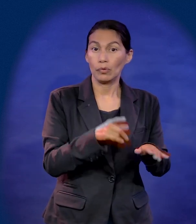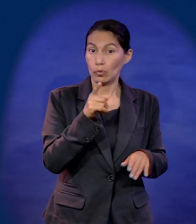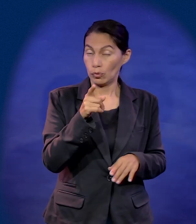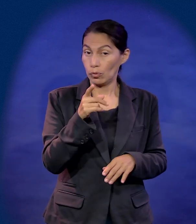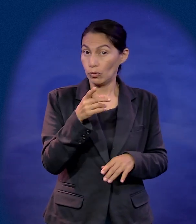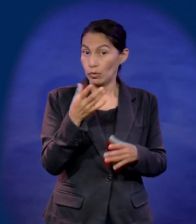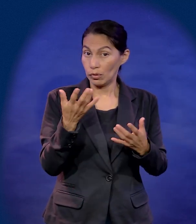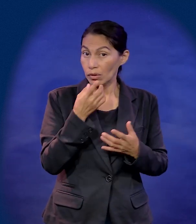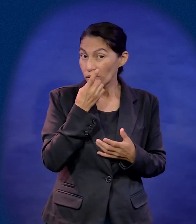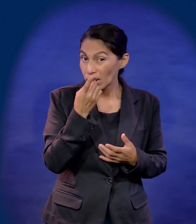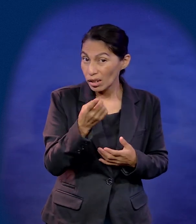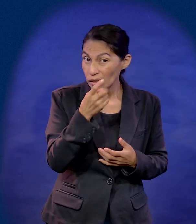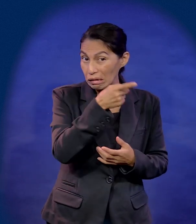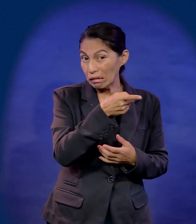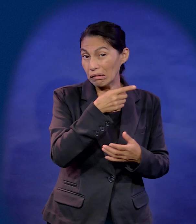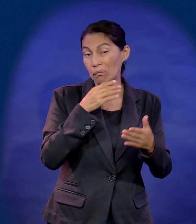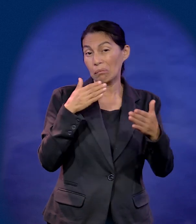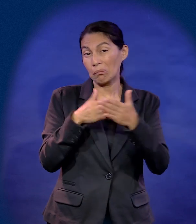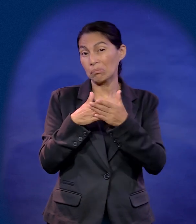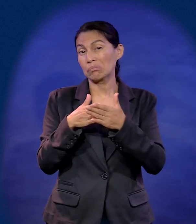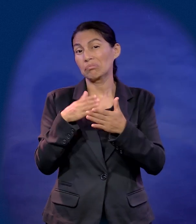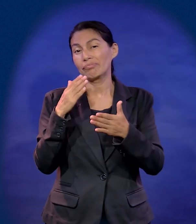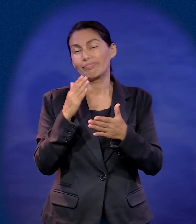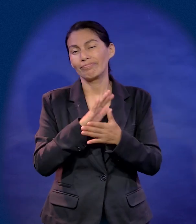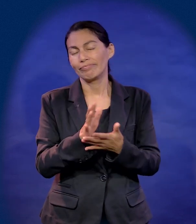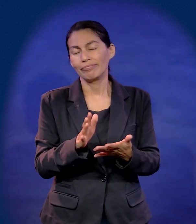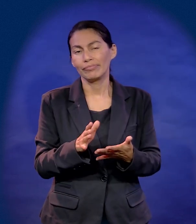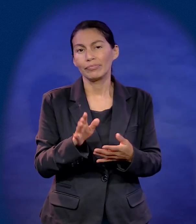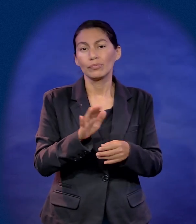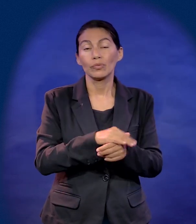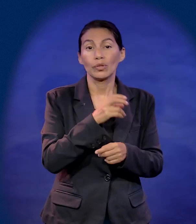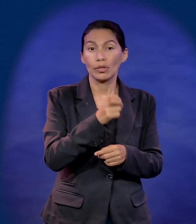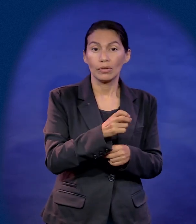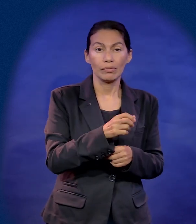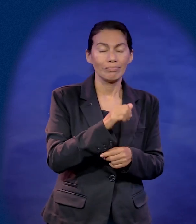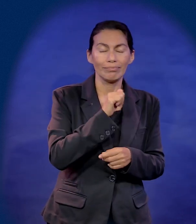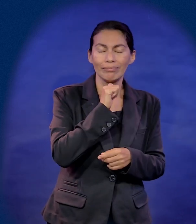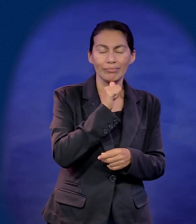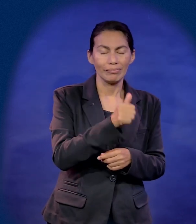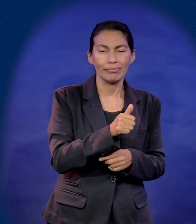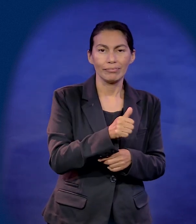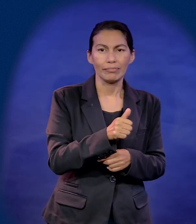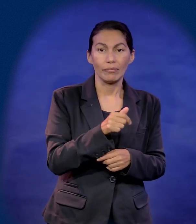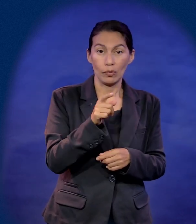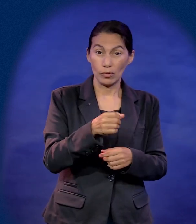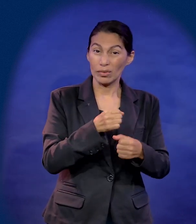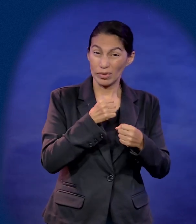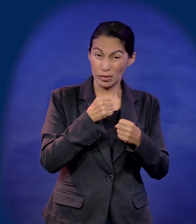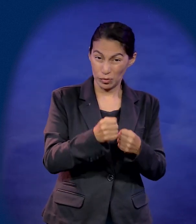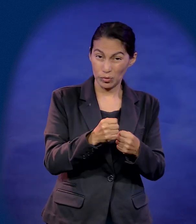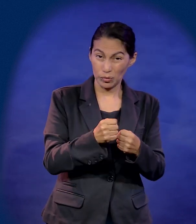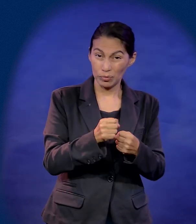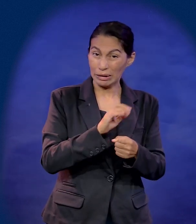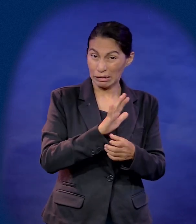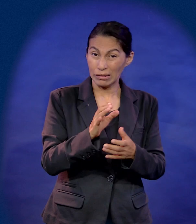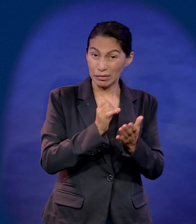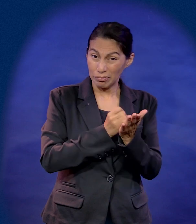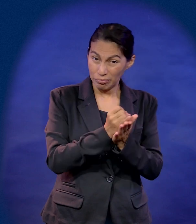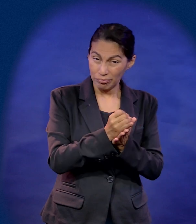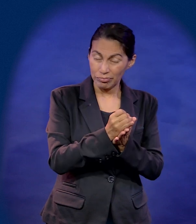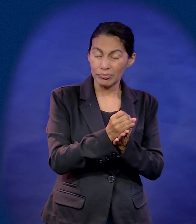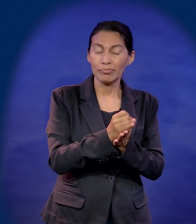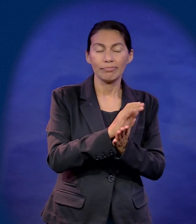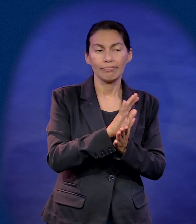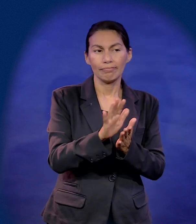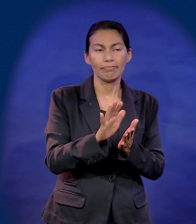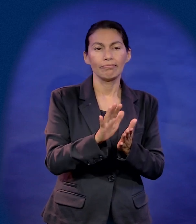a tomar en toda mi vida. O sea, lo que tú digas, él lo va a bloquear. Entonces, ahí ya no es momento. Por eso dije, es cuando ya